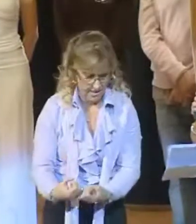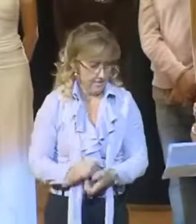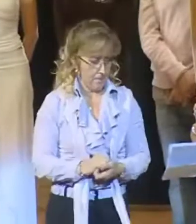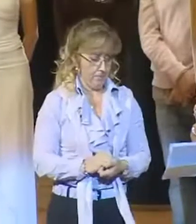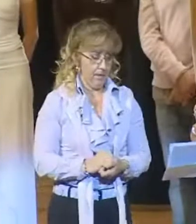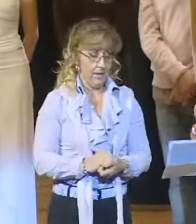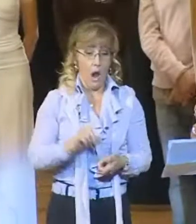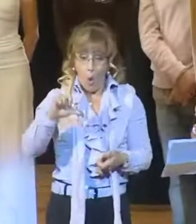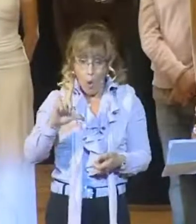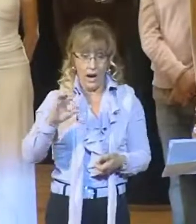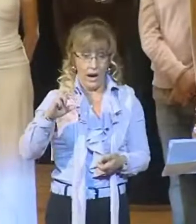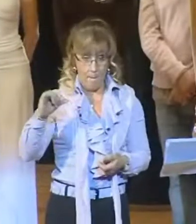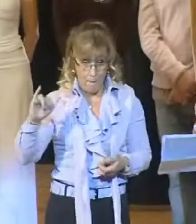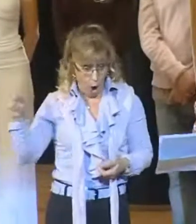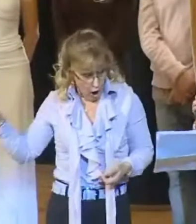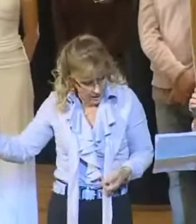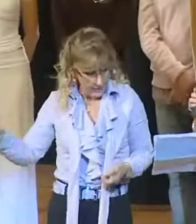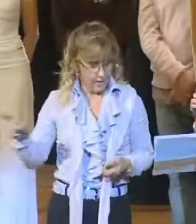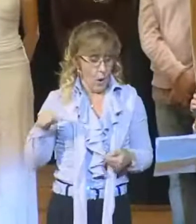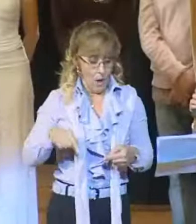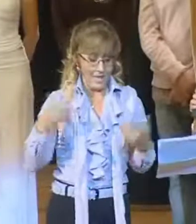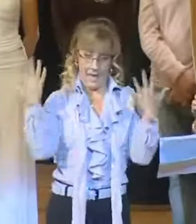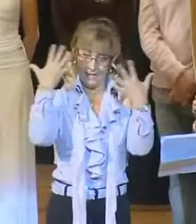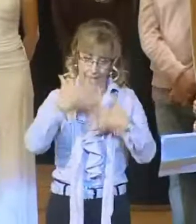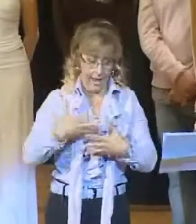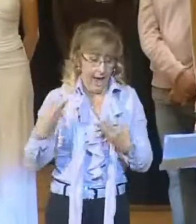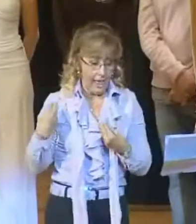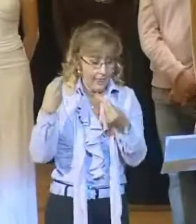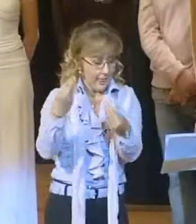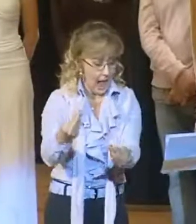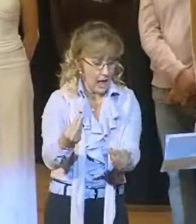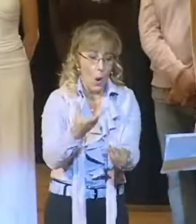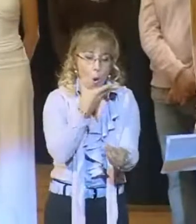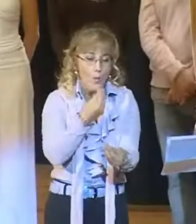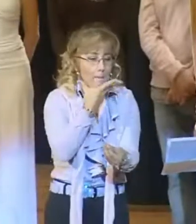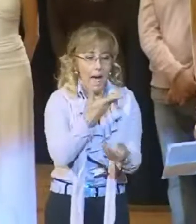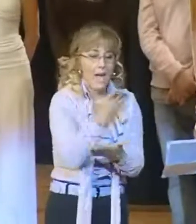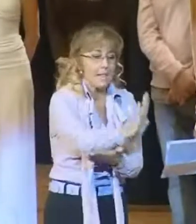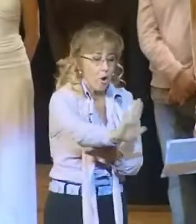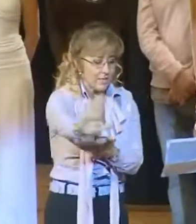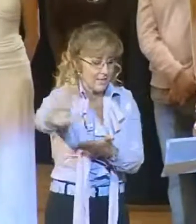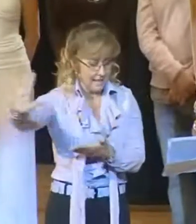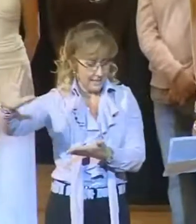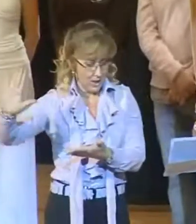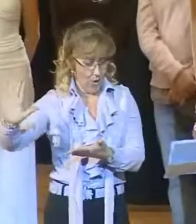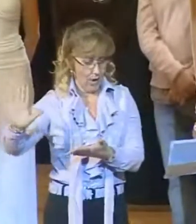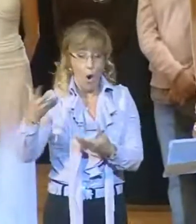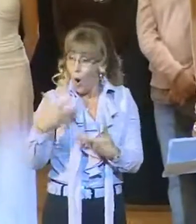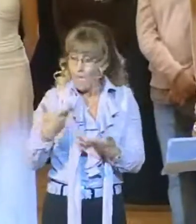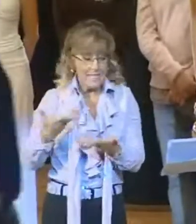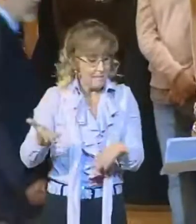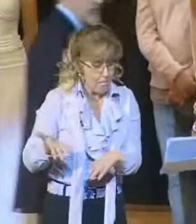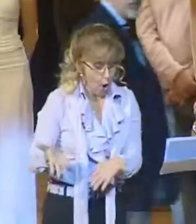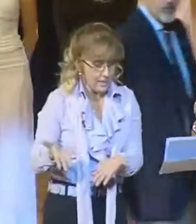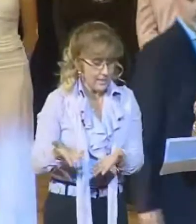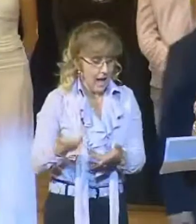solitudine, nella tristezza. Luca Poli questa sera ha dato una dimostrazione di come si